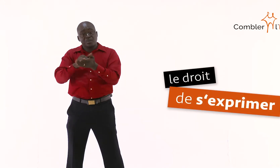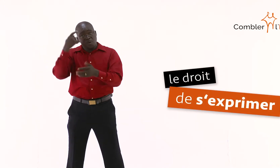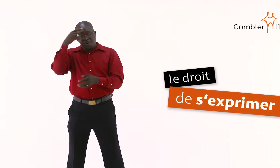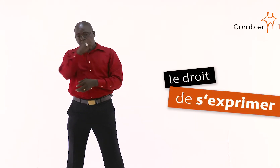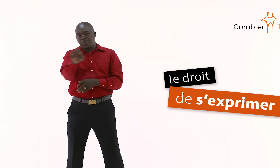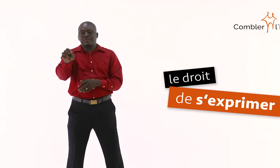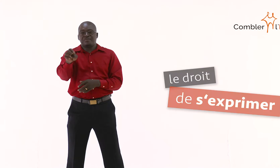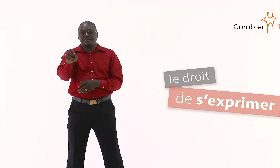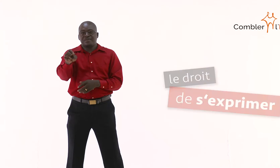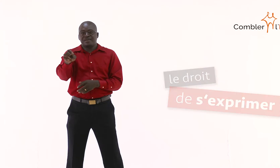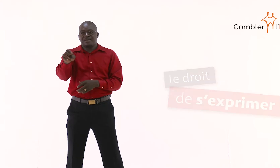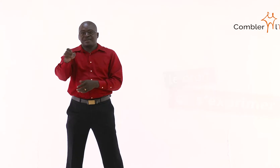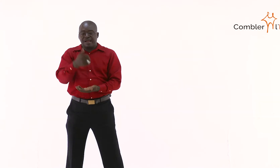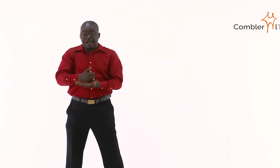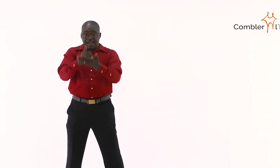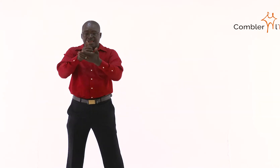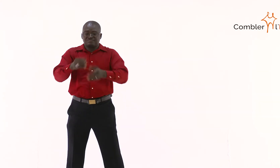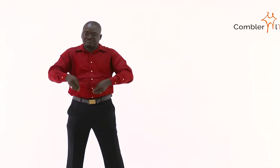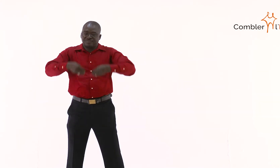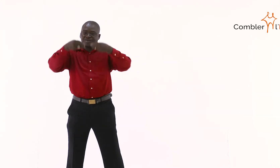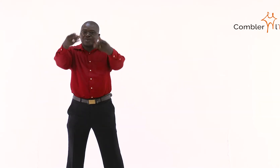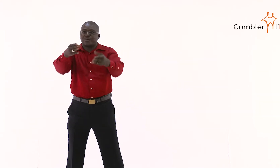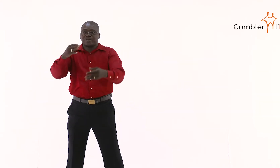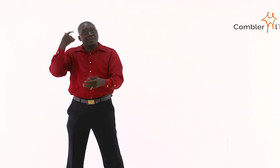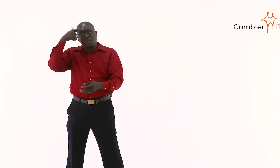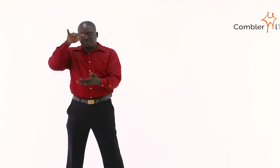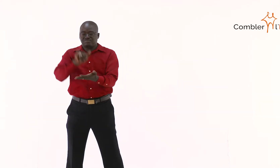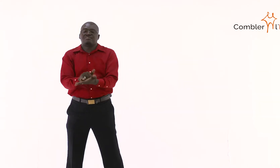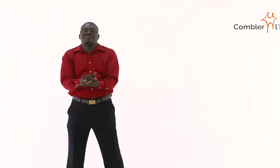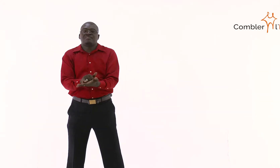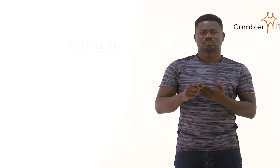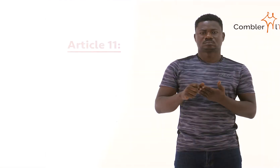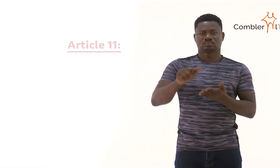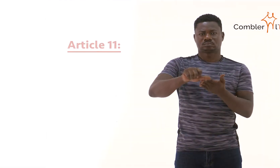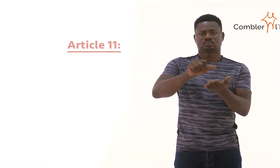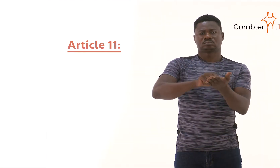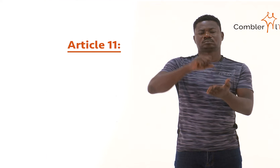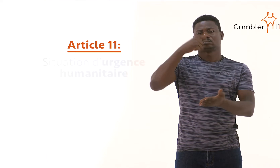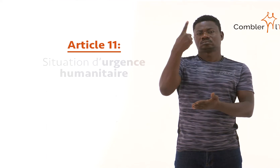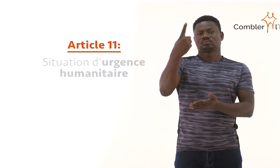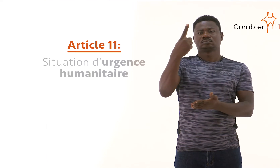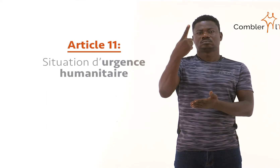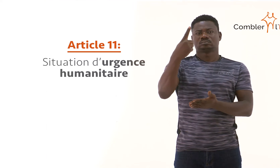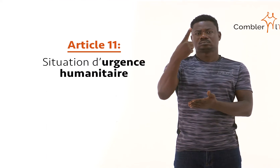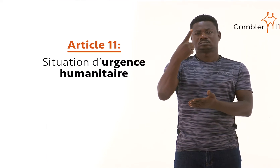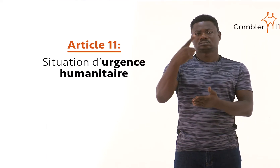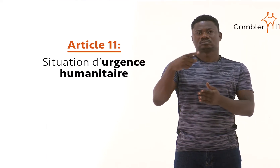concerne. De l'aide leur sera fournie pour ça. Article 11. Situation